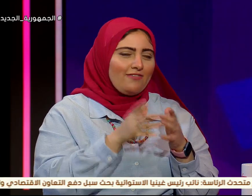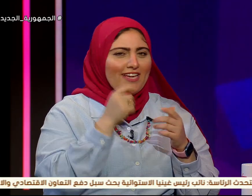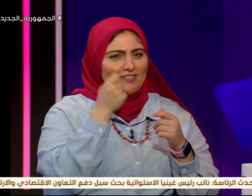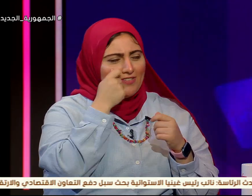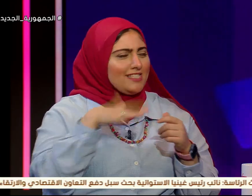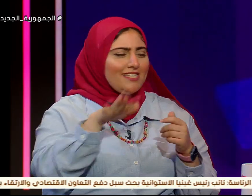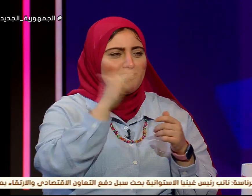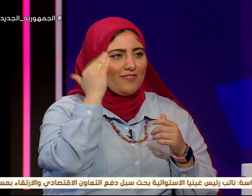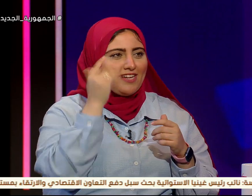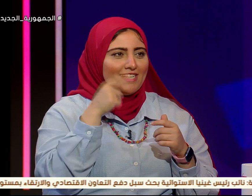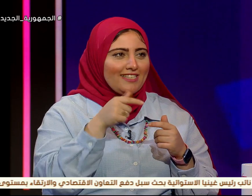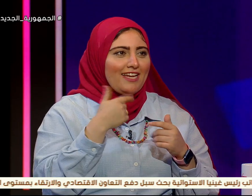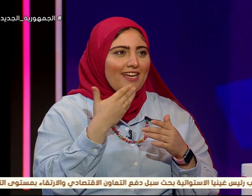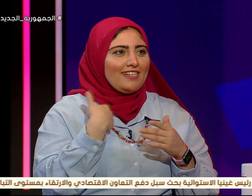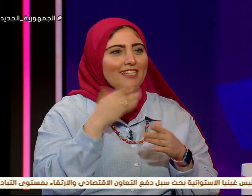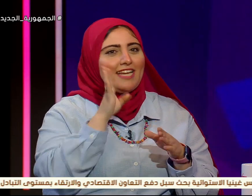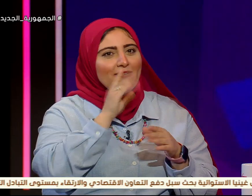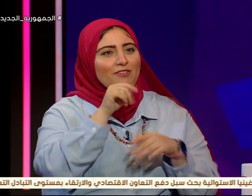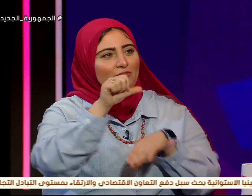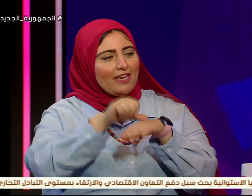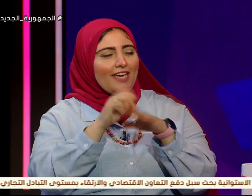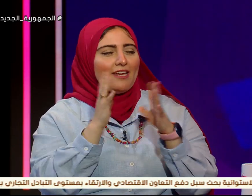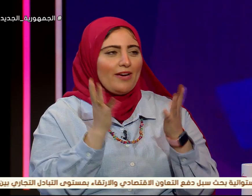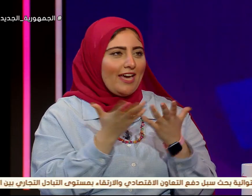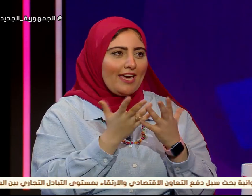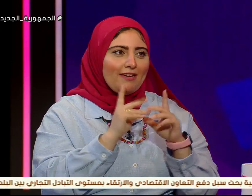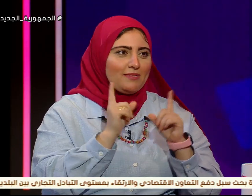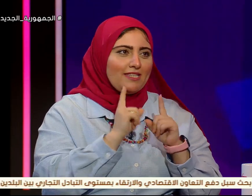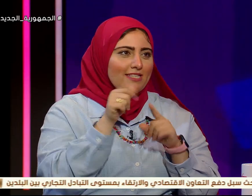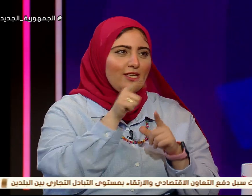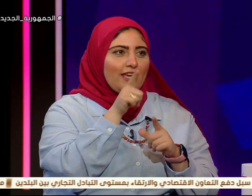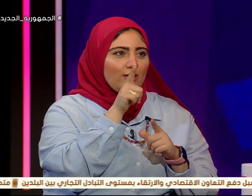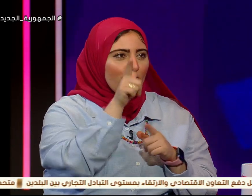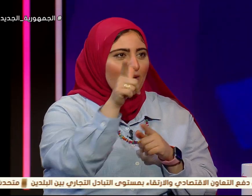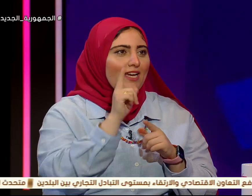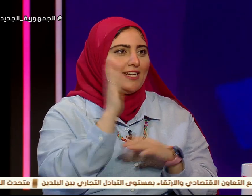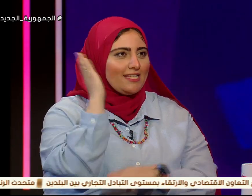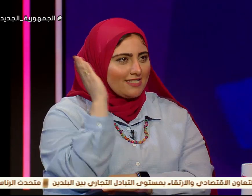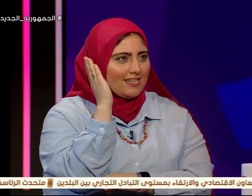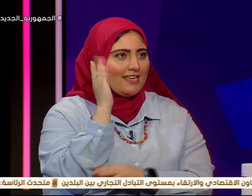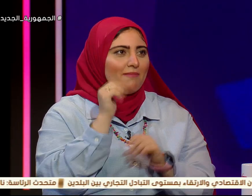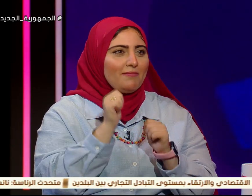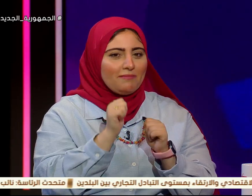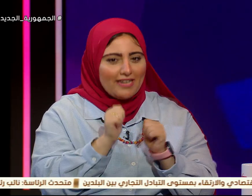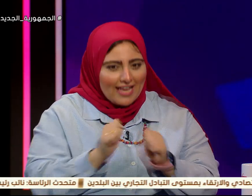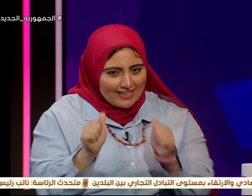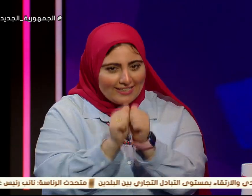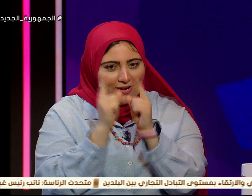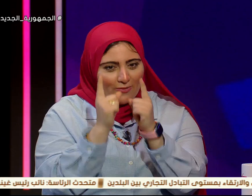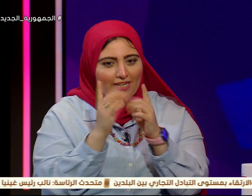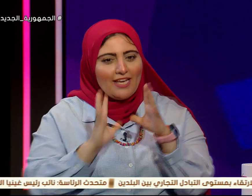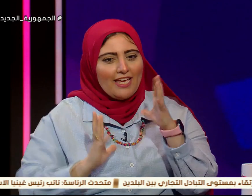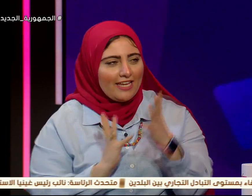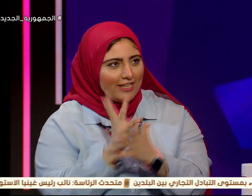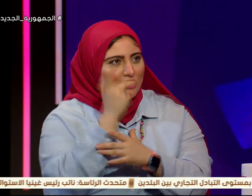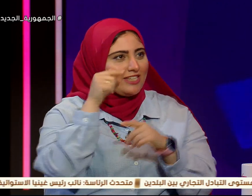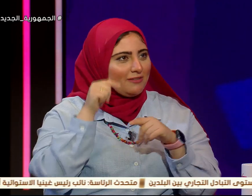فكان في ناس كتير فاكره ان ده ان انا اعلمت في مكان او اي حاجه بس لا دي كانت اللغه الاساسيه من اهلي الاول اللي نشات